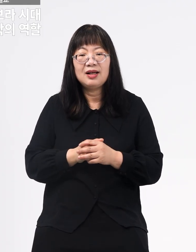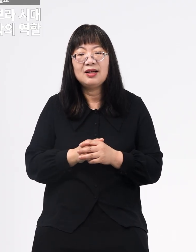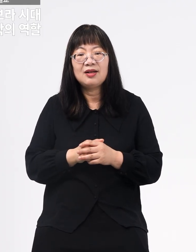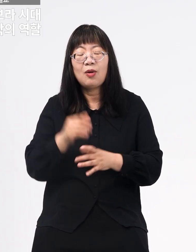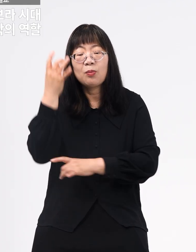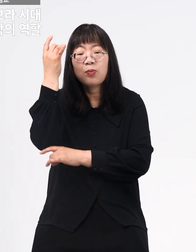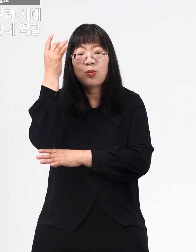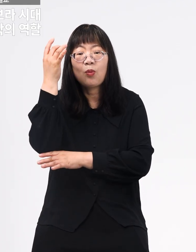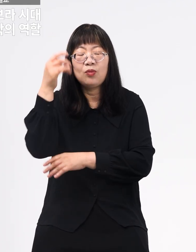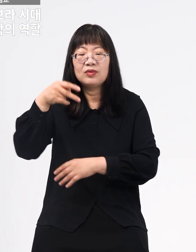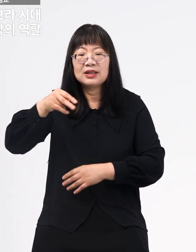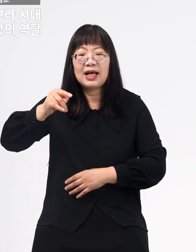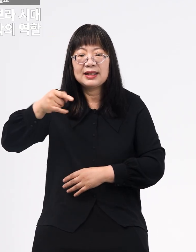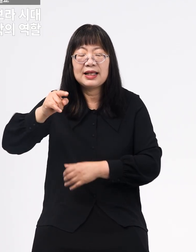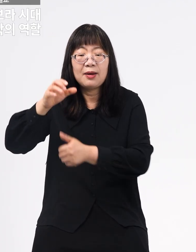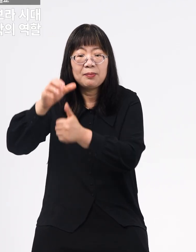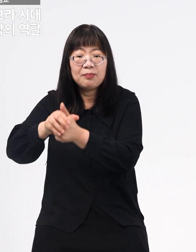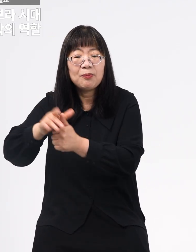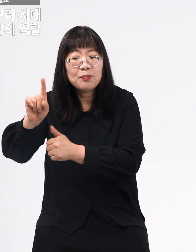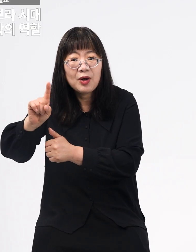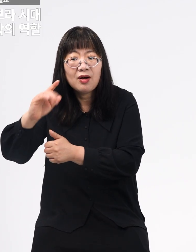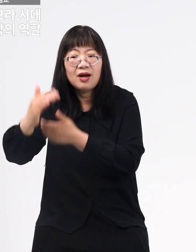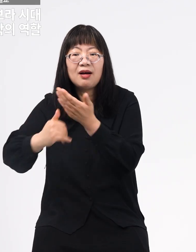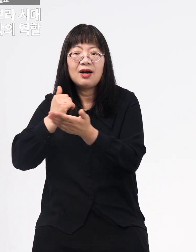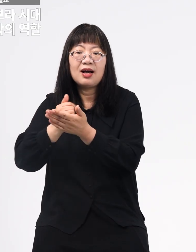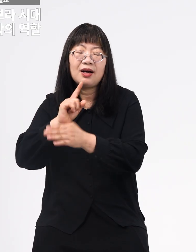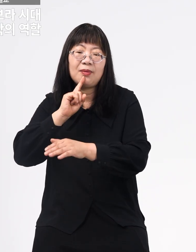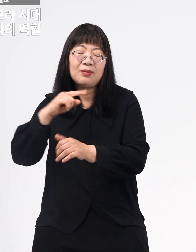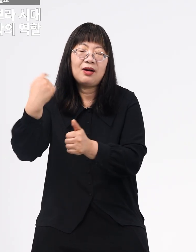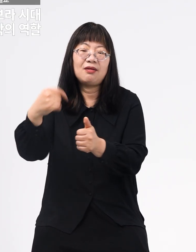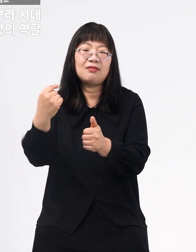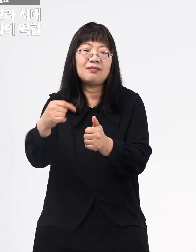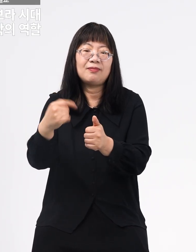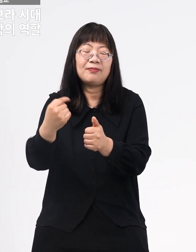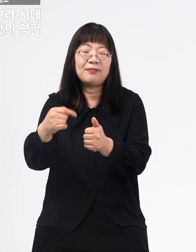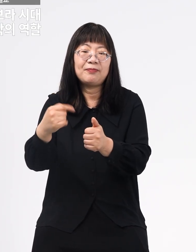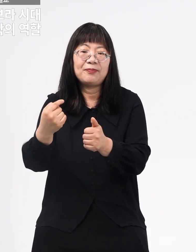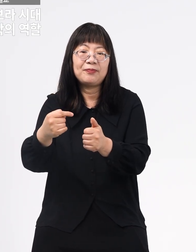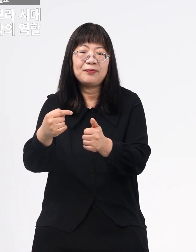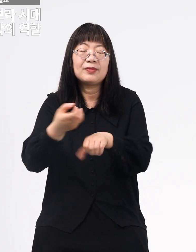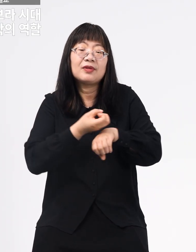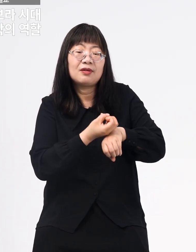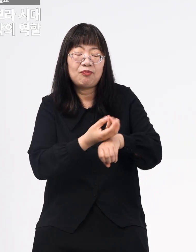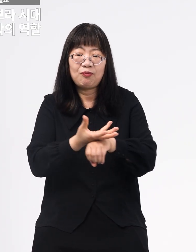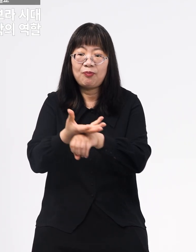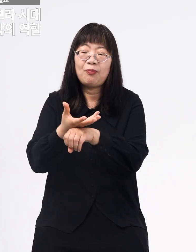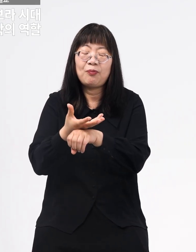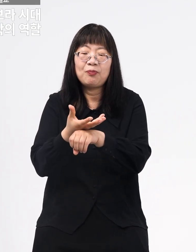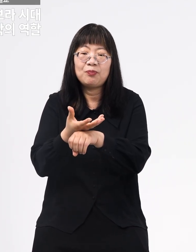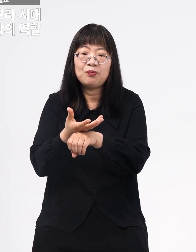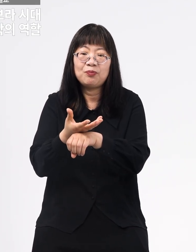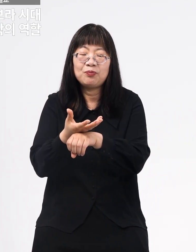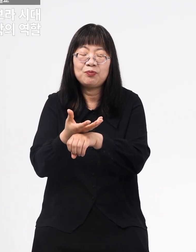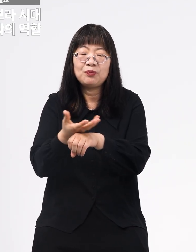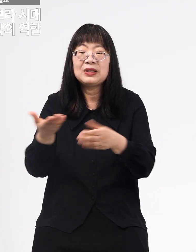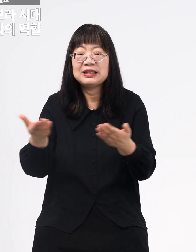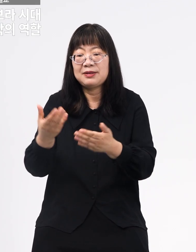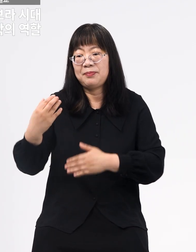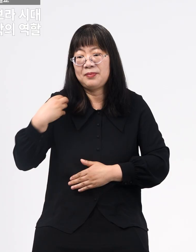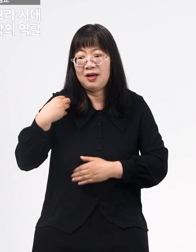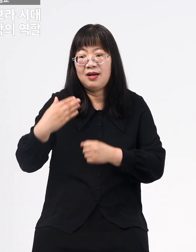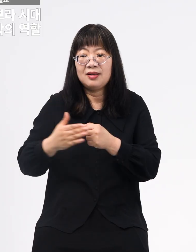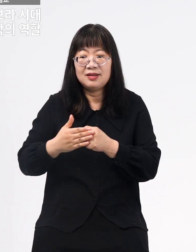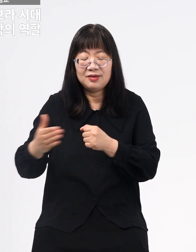사사의 본질은 하나님의 말씀을 가르치는 전달하는, 그래서 그